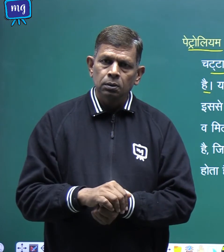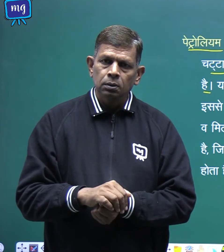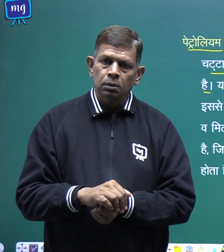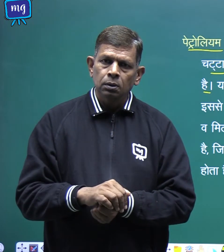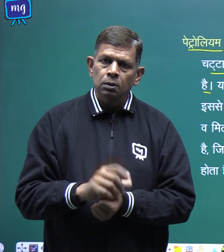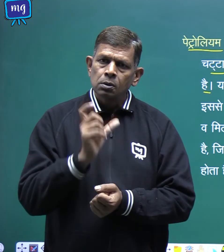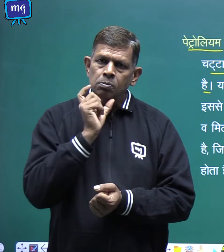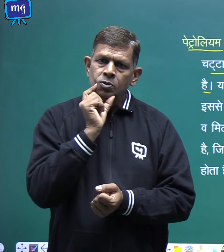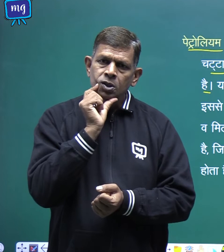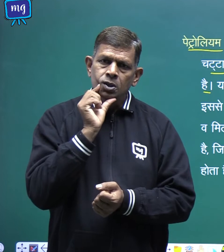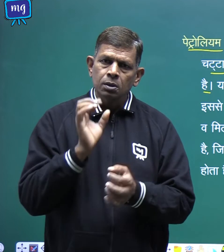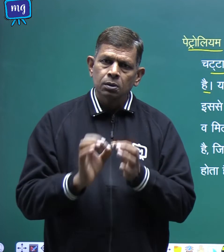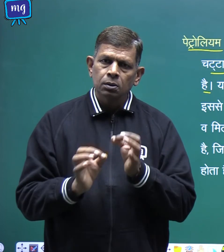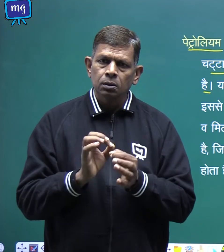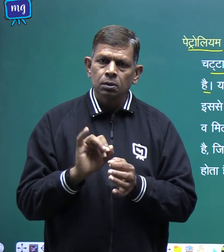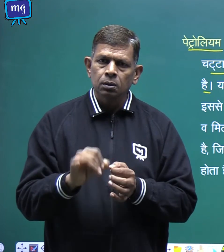जीवाश्म ईंधन है।